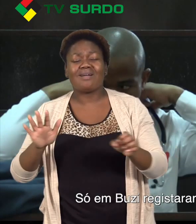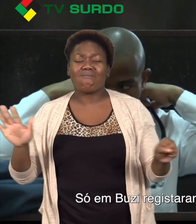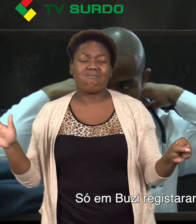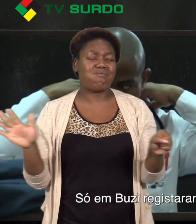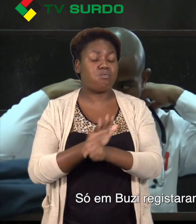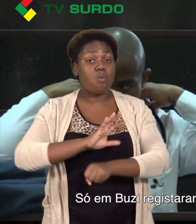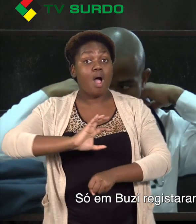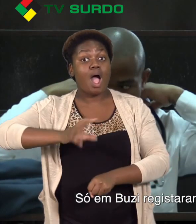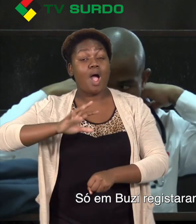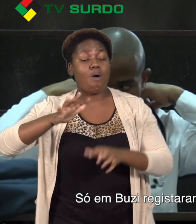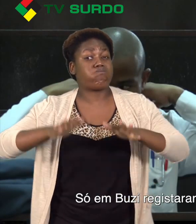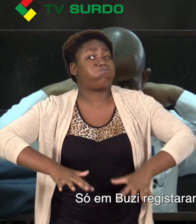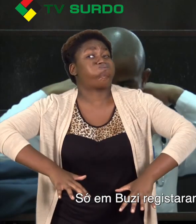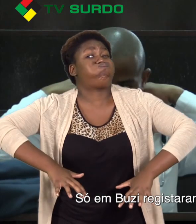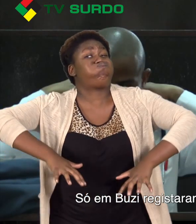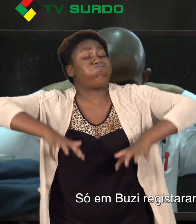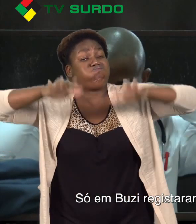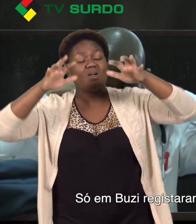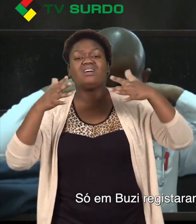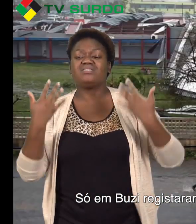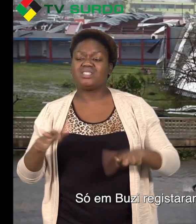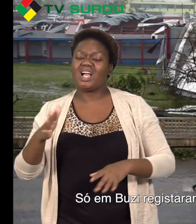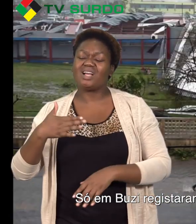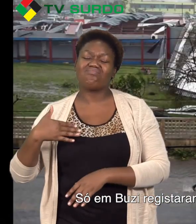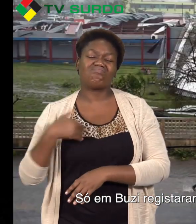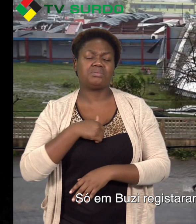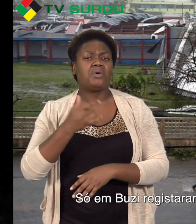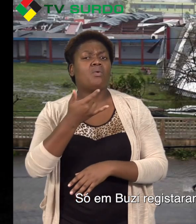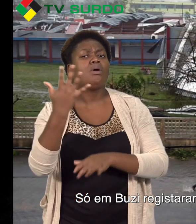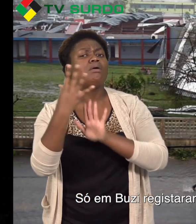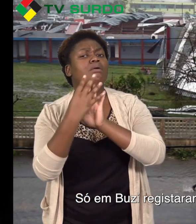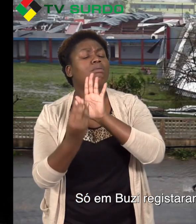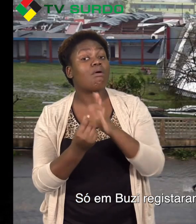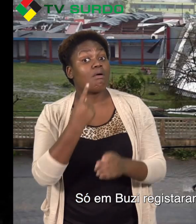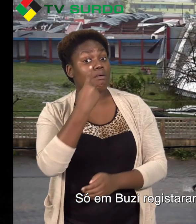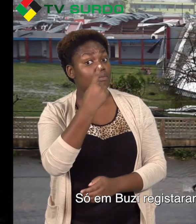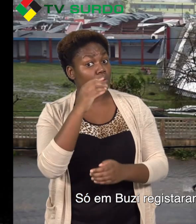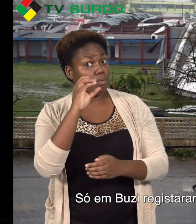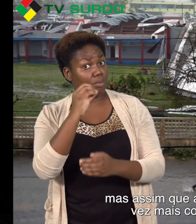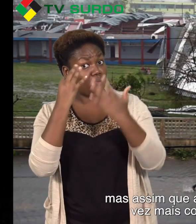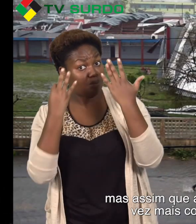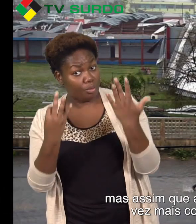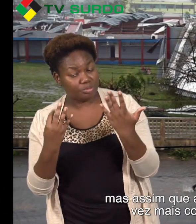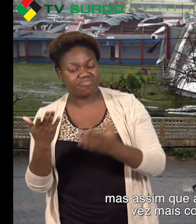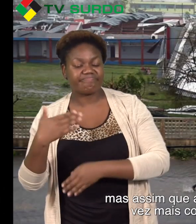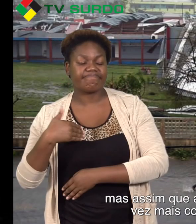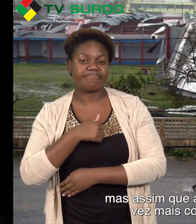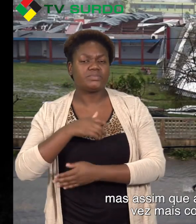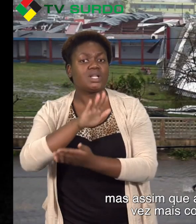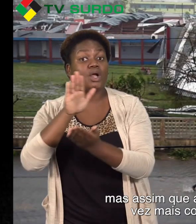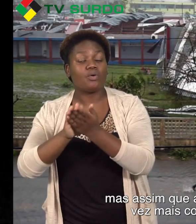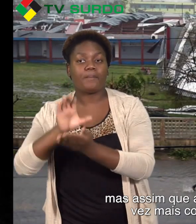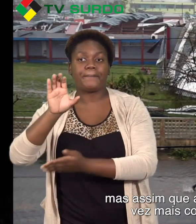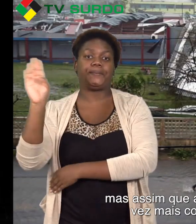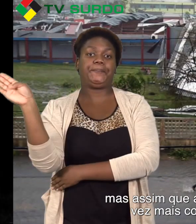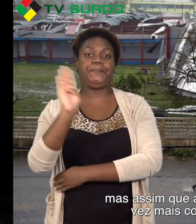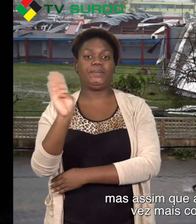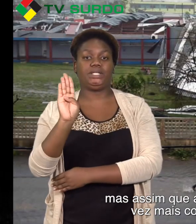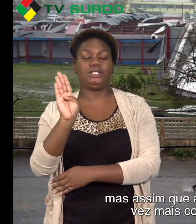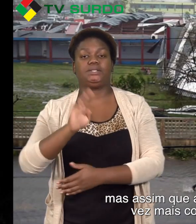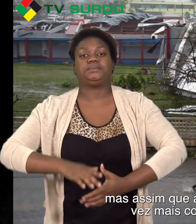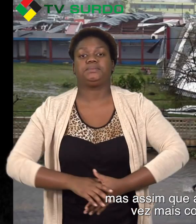Só em Buse registraram-se até o momento 108 mortos, mas assim que as águas baixaram, há